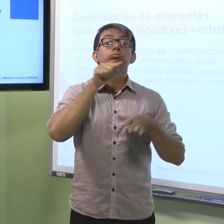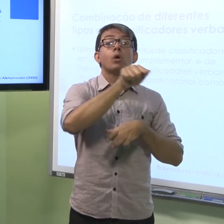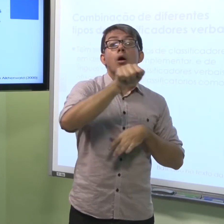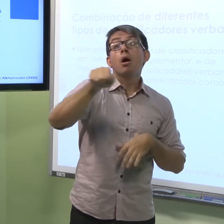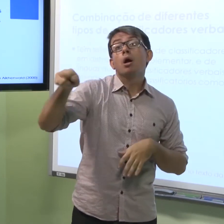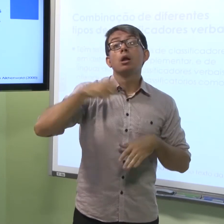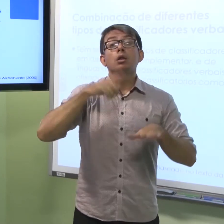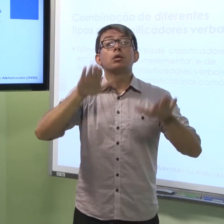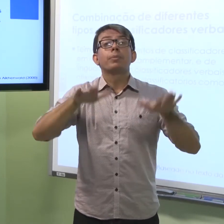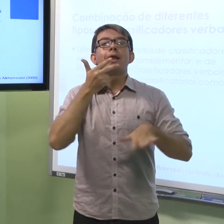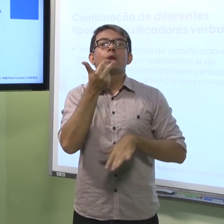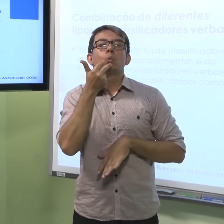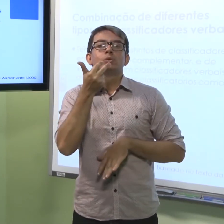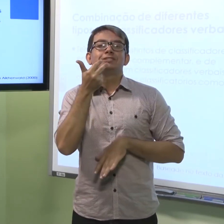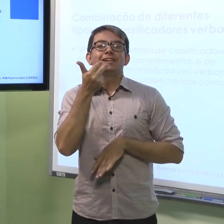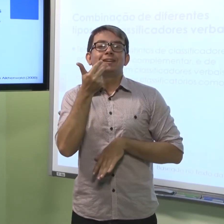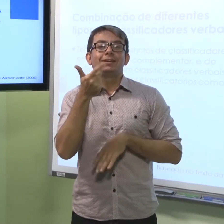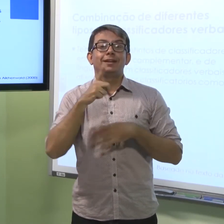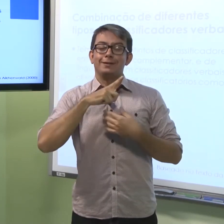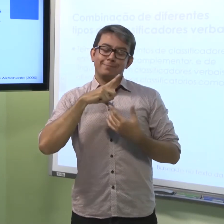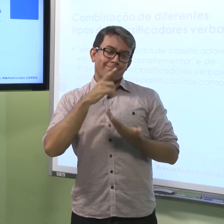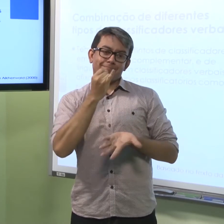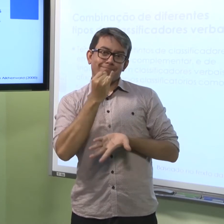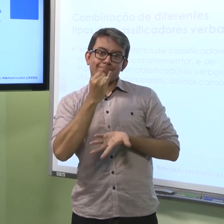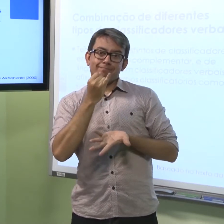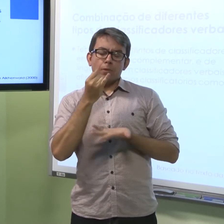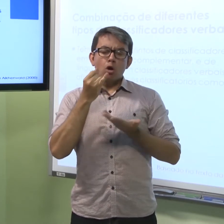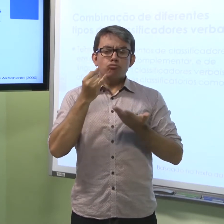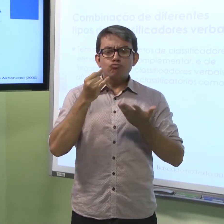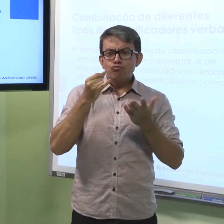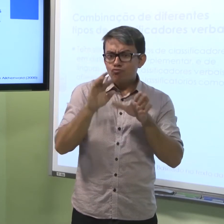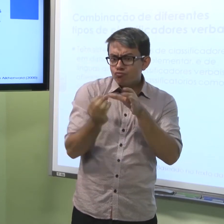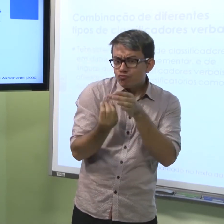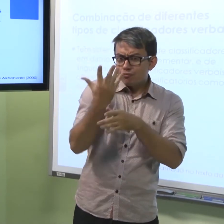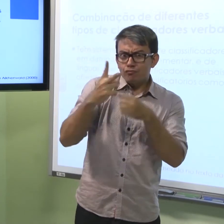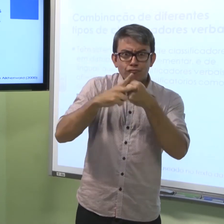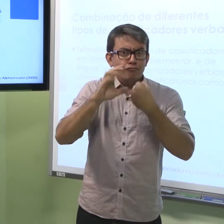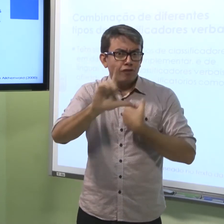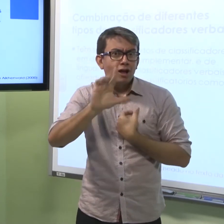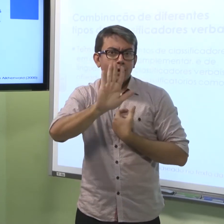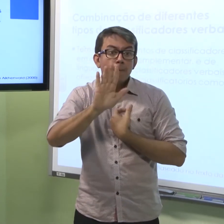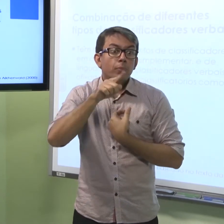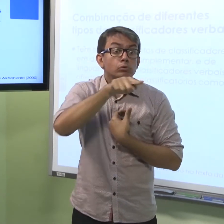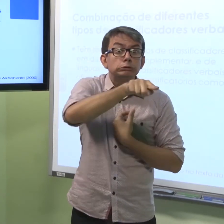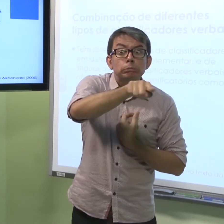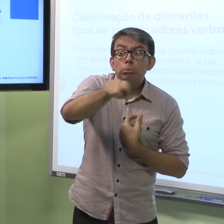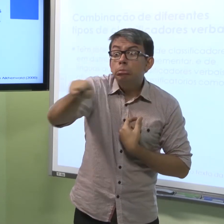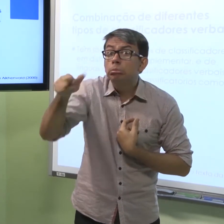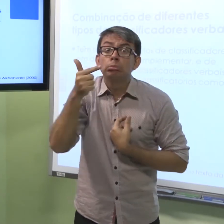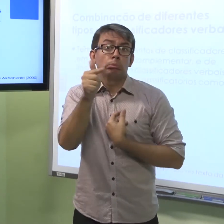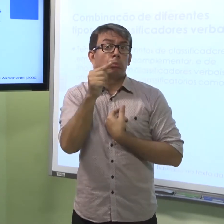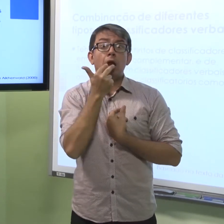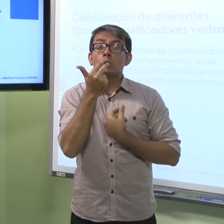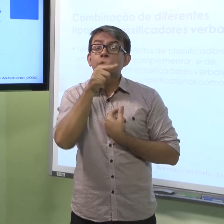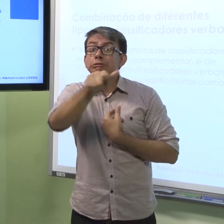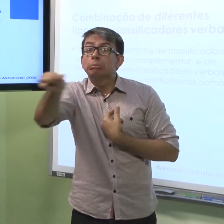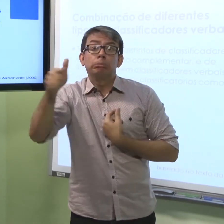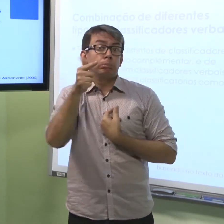Só que depende muito da língua. Por exemplo, tem língua que existem